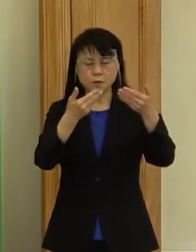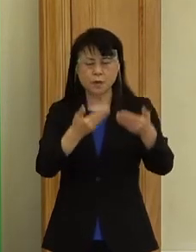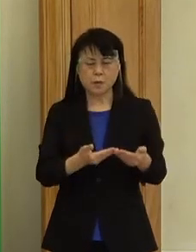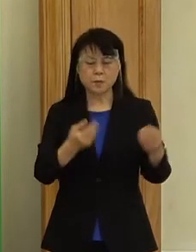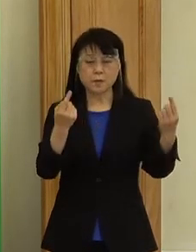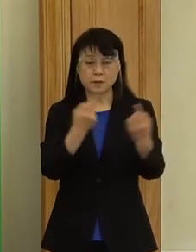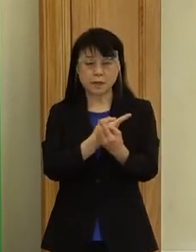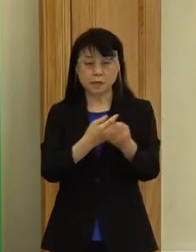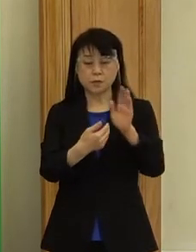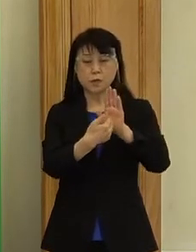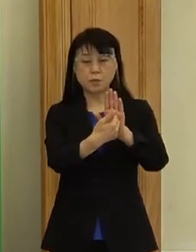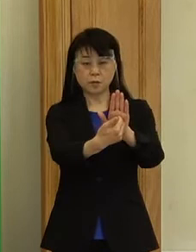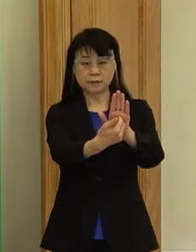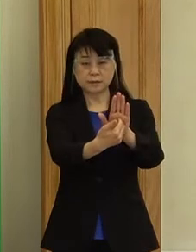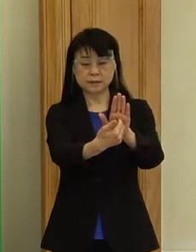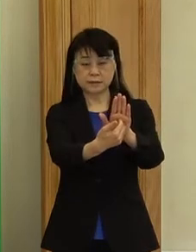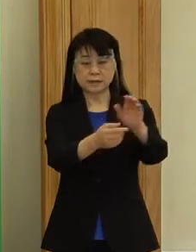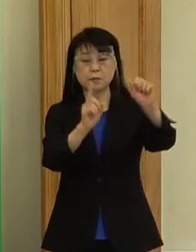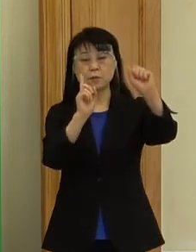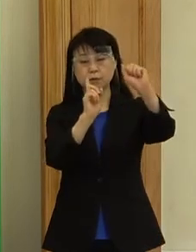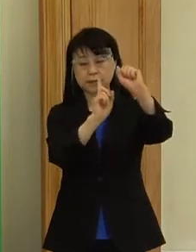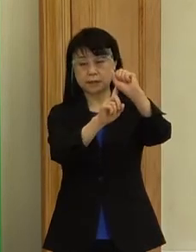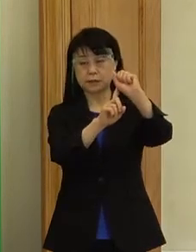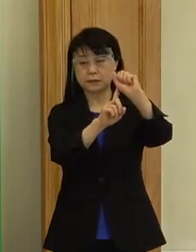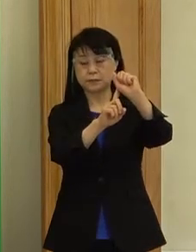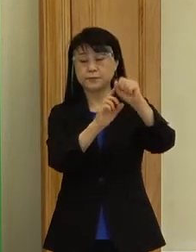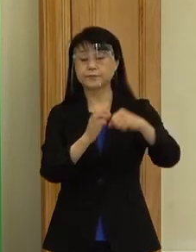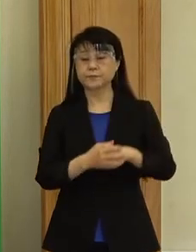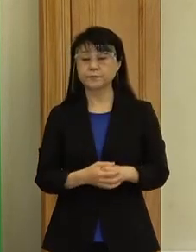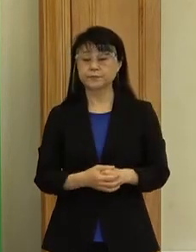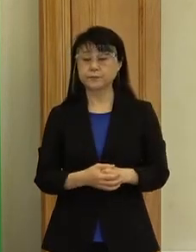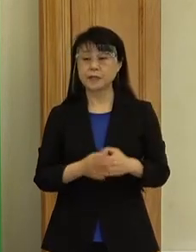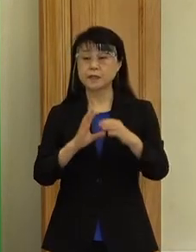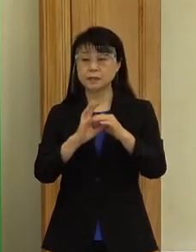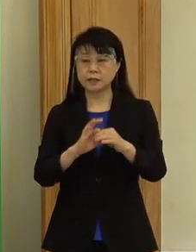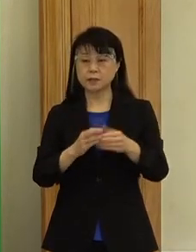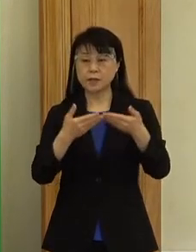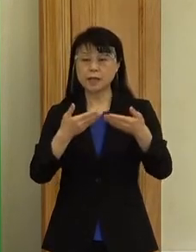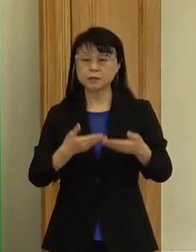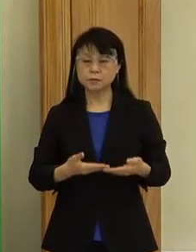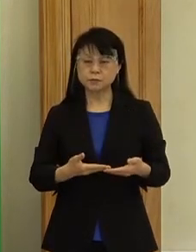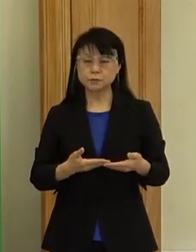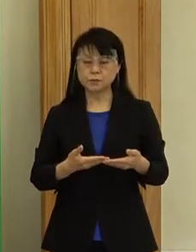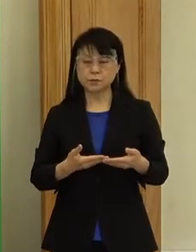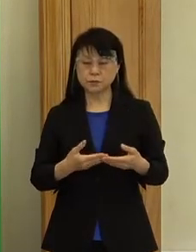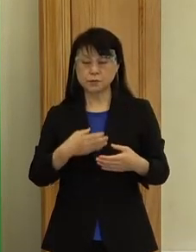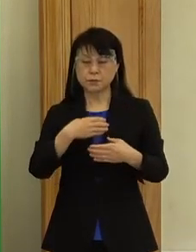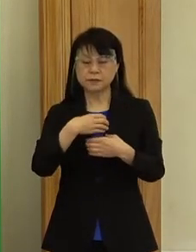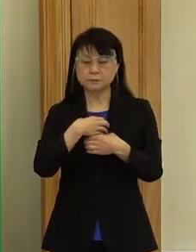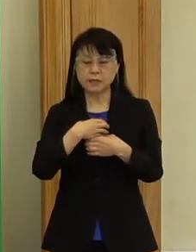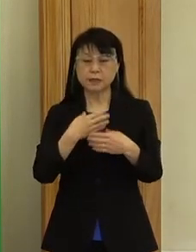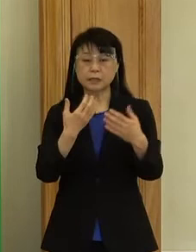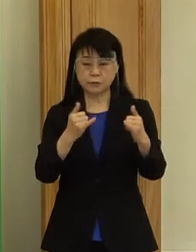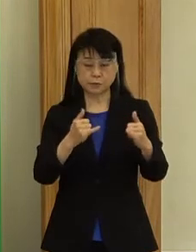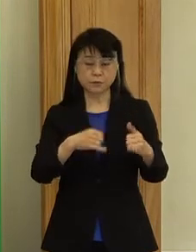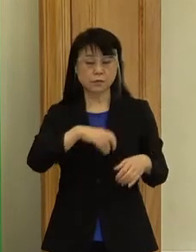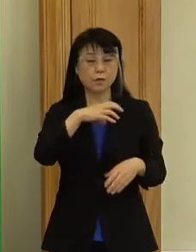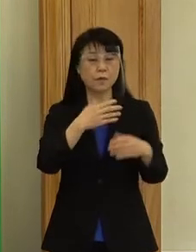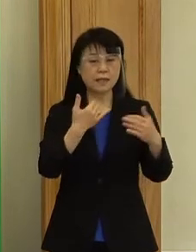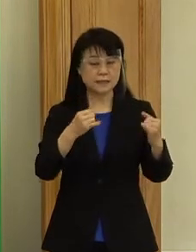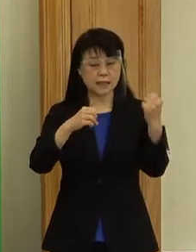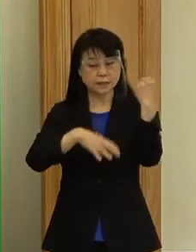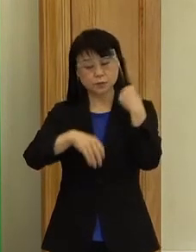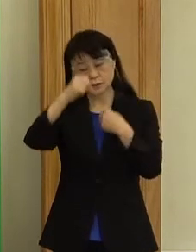防止がメインの目的なんだということですから、重症化リスクのある人々、高齢者、それから基礎疾患を持った